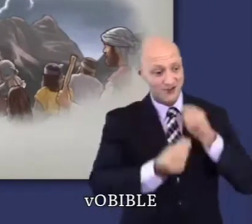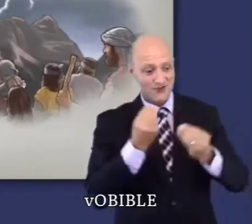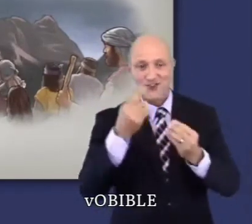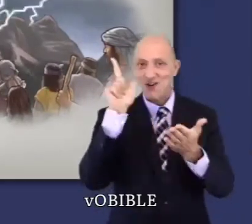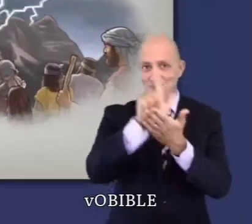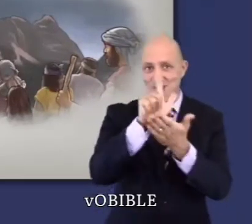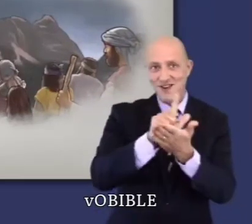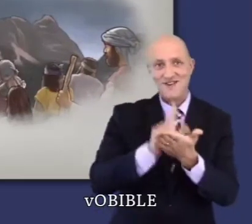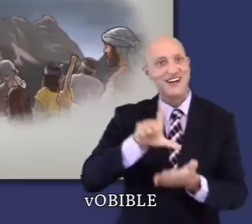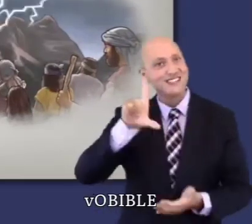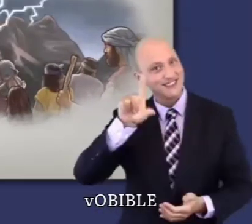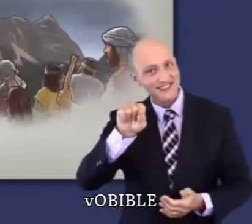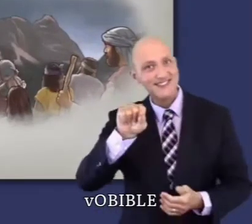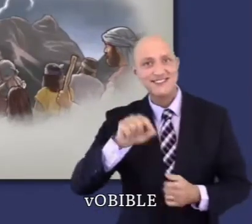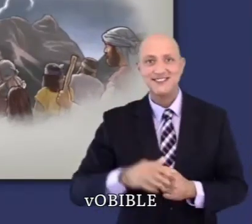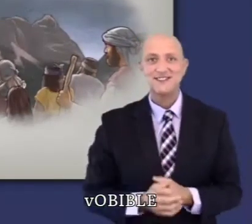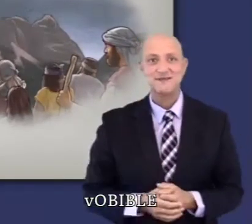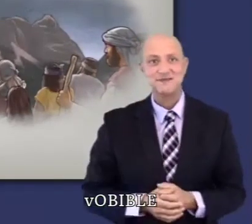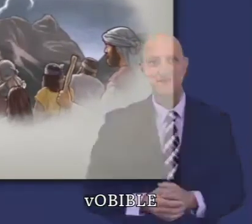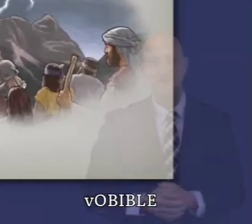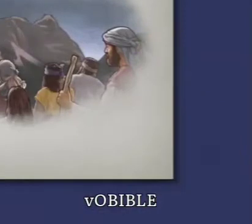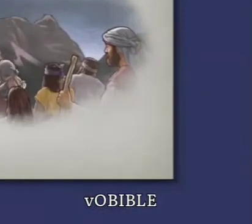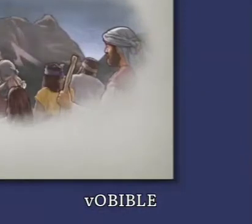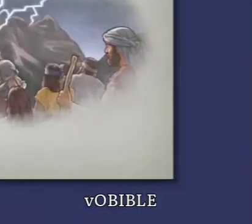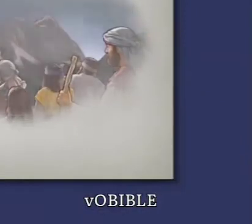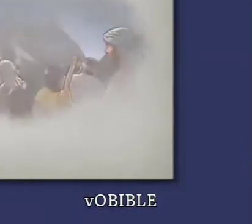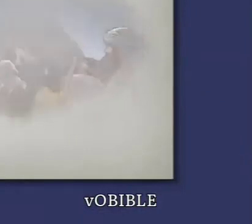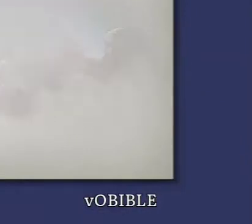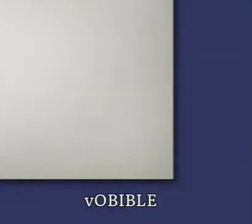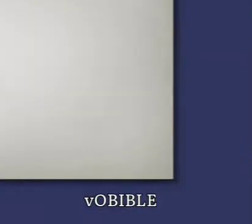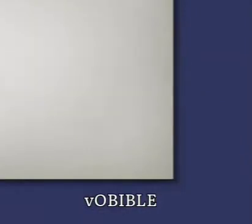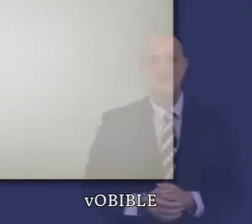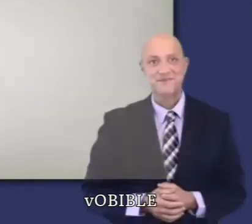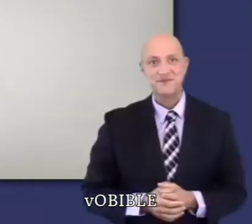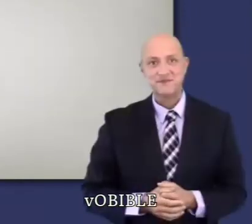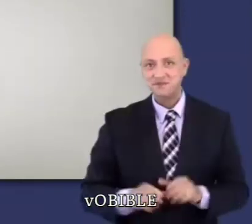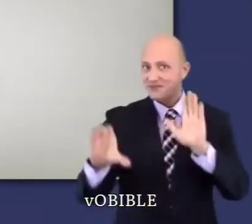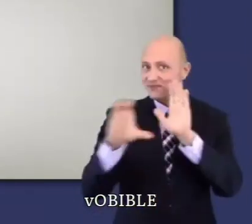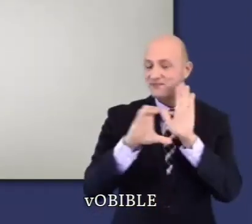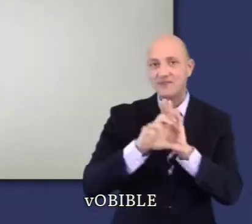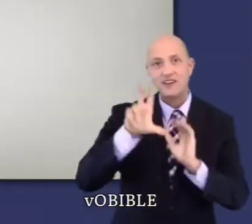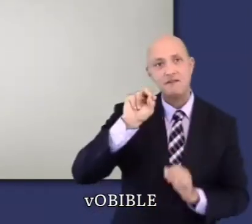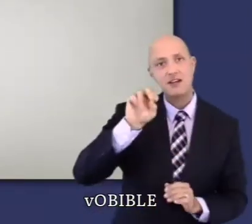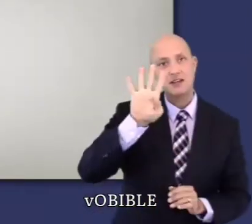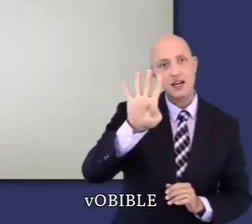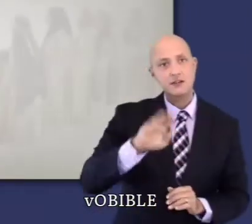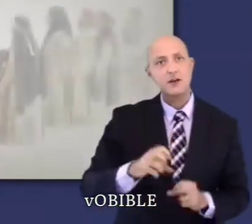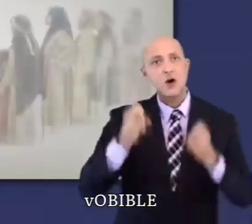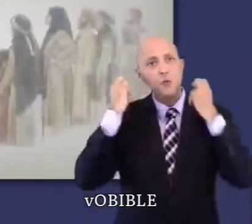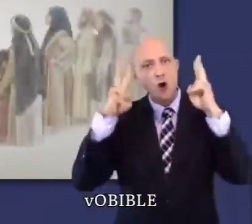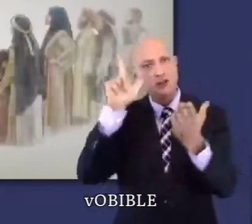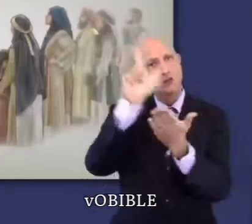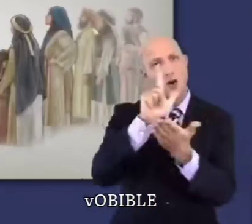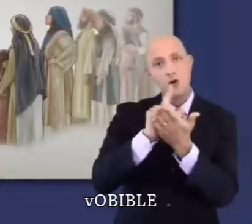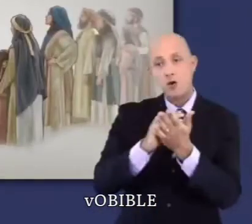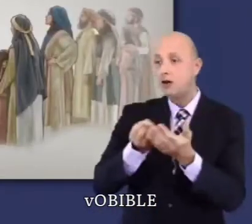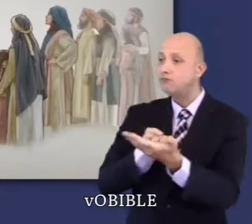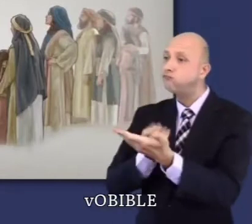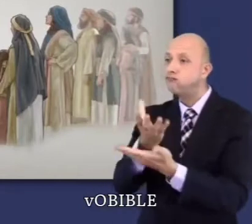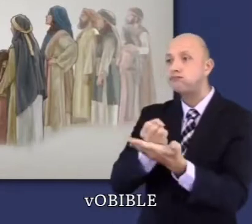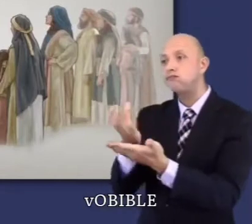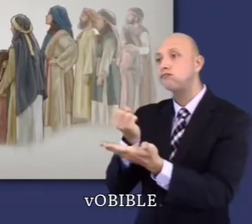des éclairs et de la fumée qui s'élève du mont Sinaï. Dans le chapitre 24, Moïse lit le